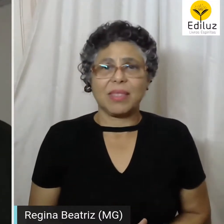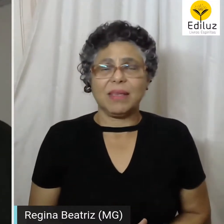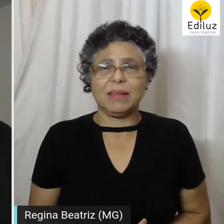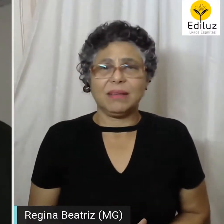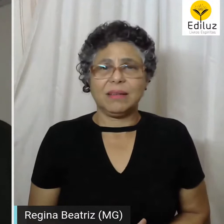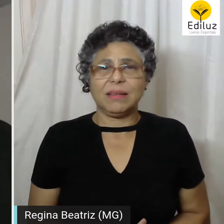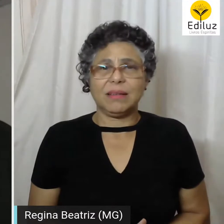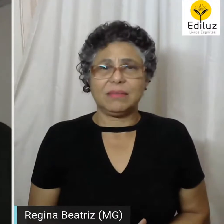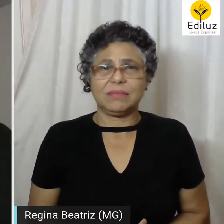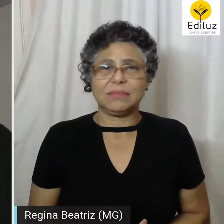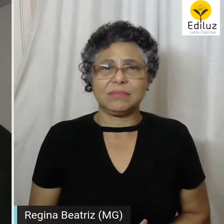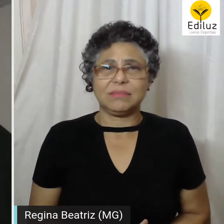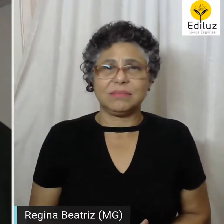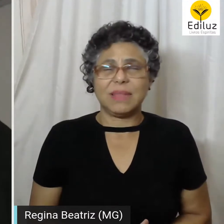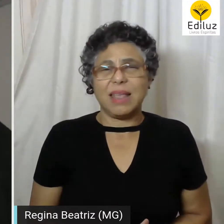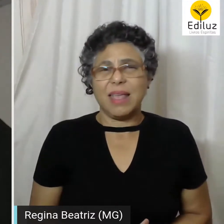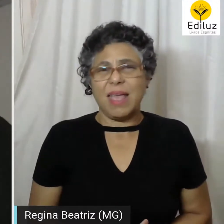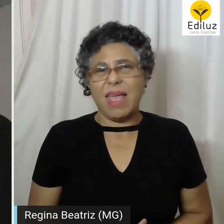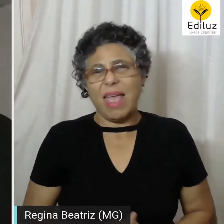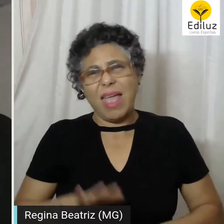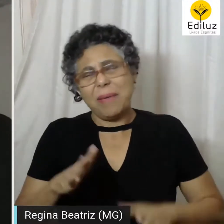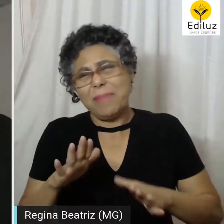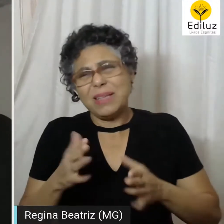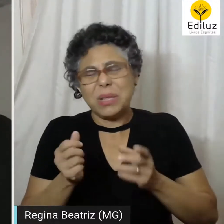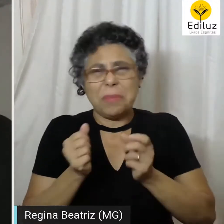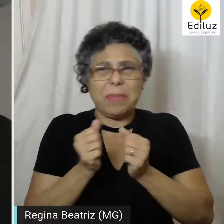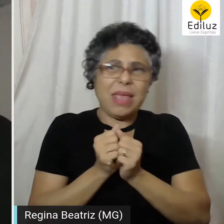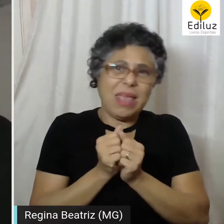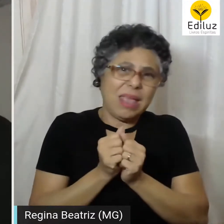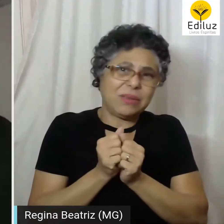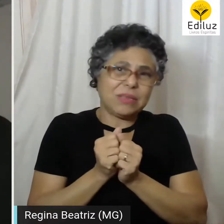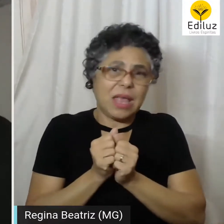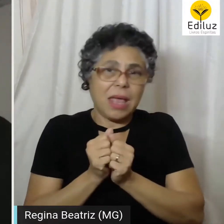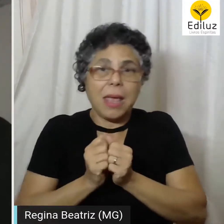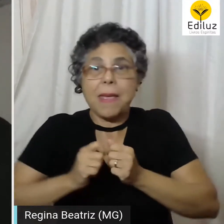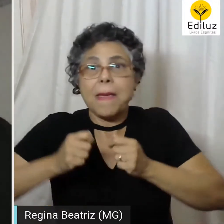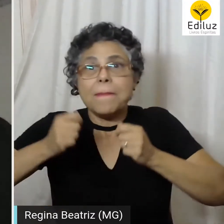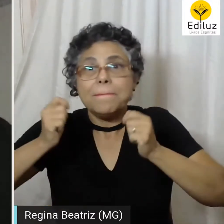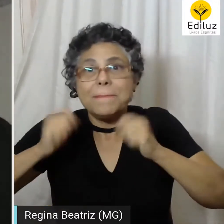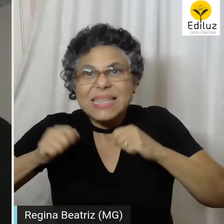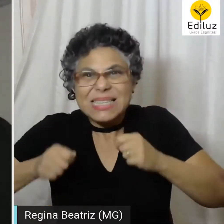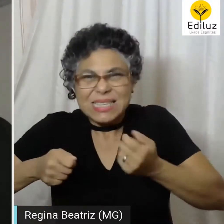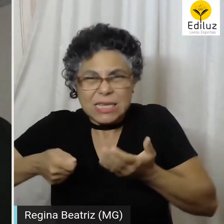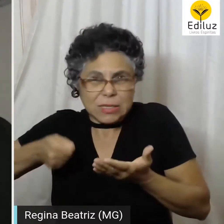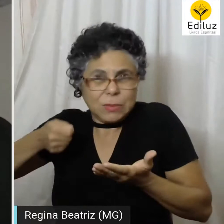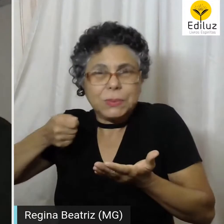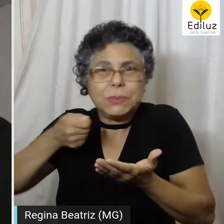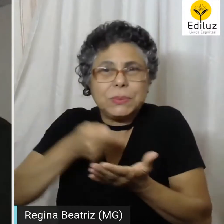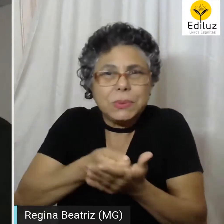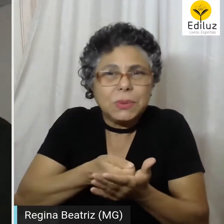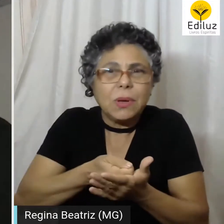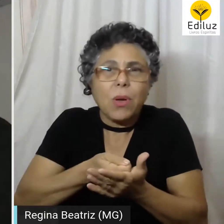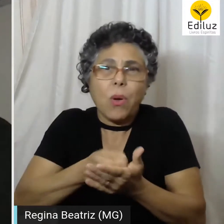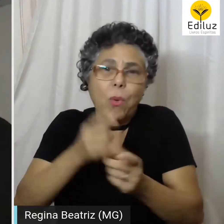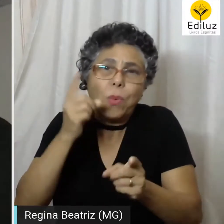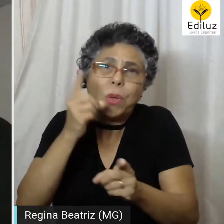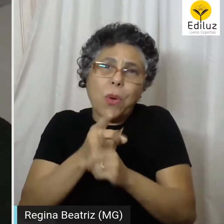associada a uma imposição de uma vontade ou de encontros não muito